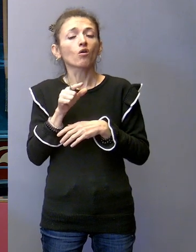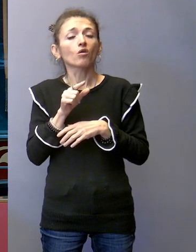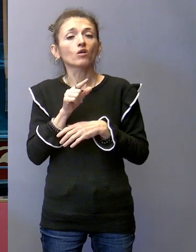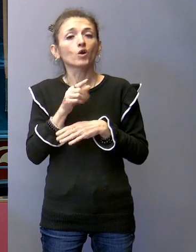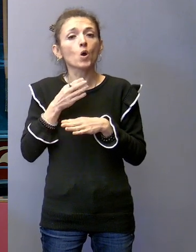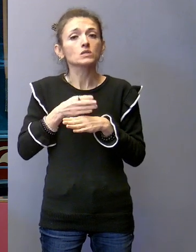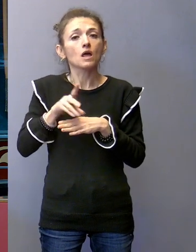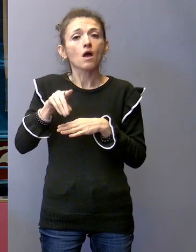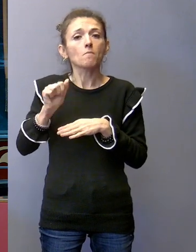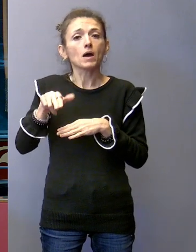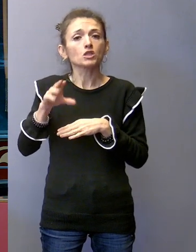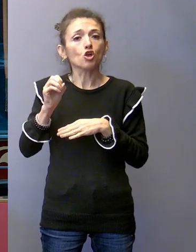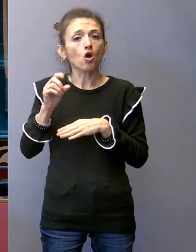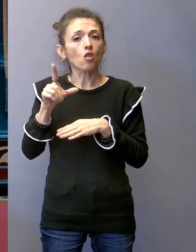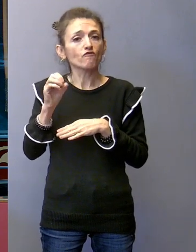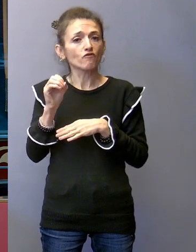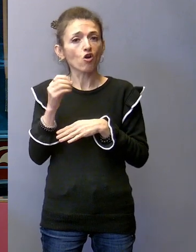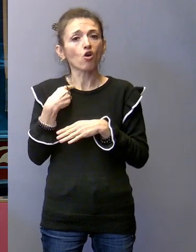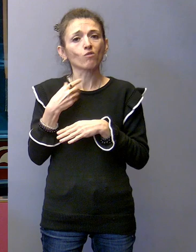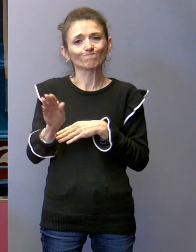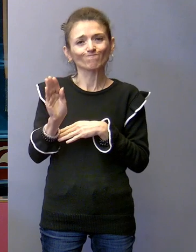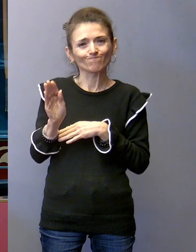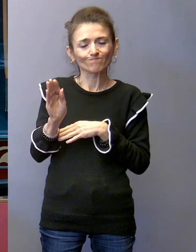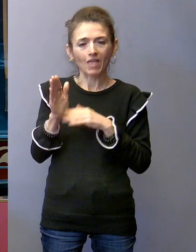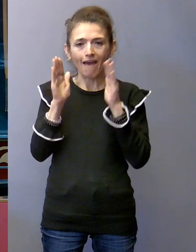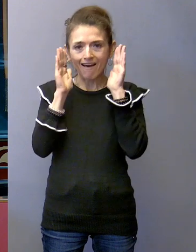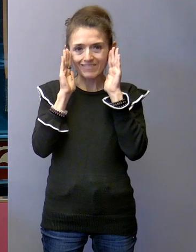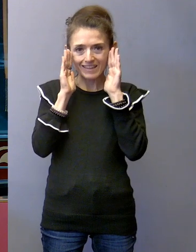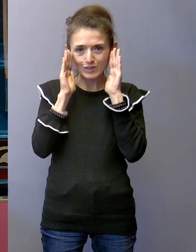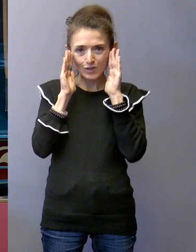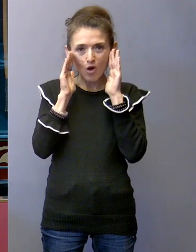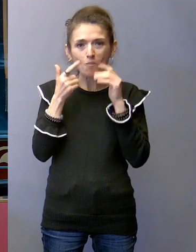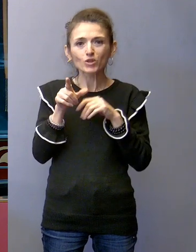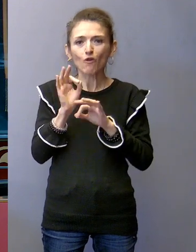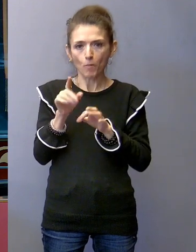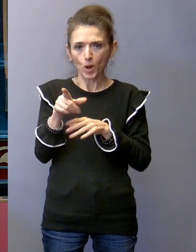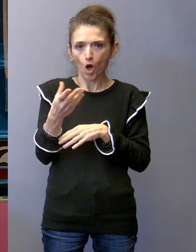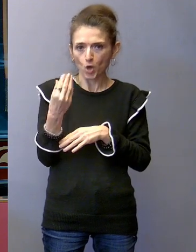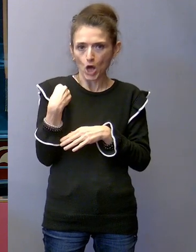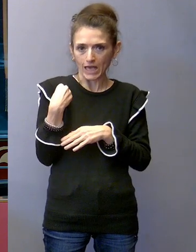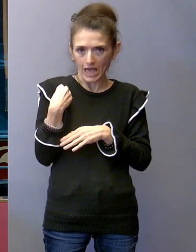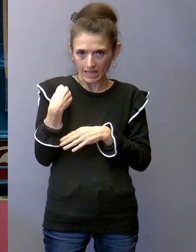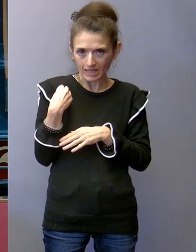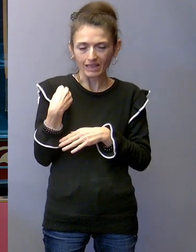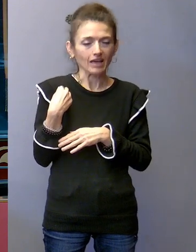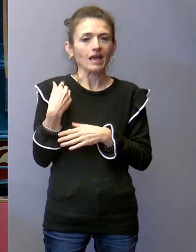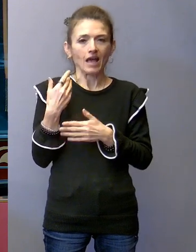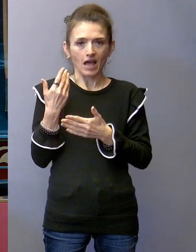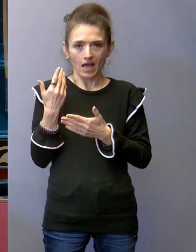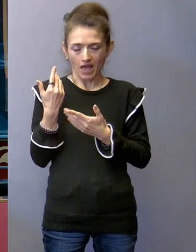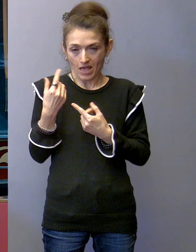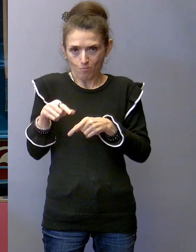consigliera Pandolfo la richiamo Un po' l'azione perché è lei che mi ha chiesto che mi ha chiesto Appunto